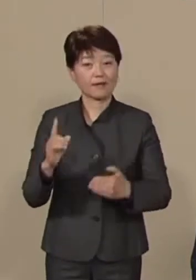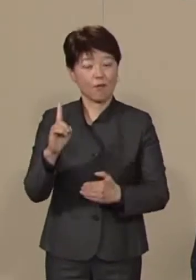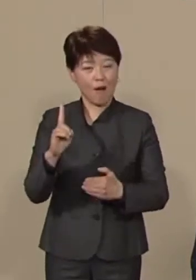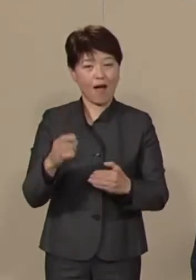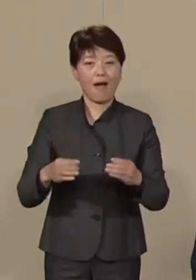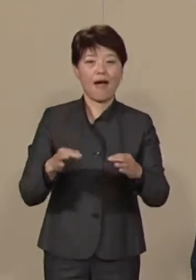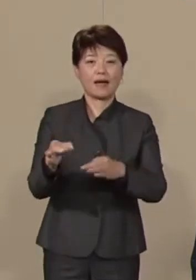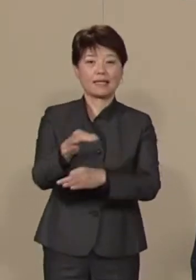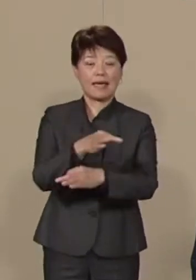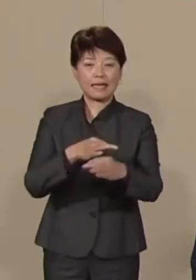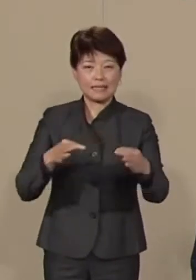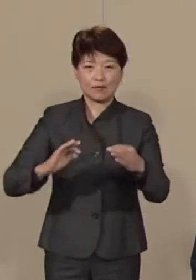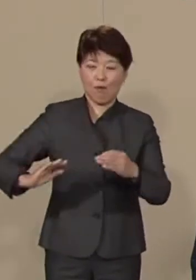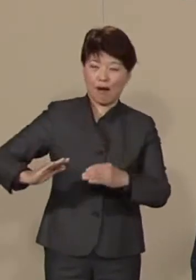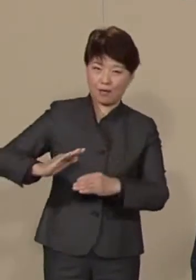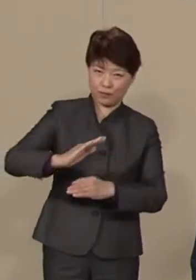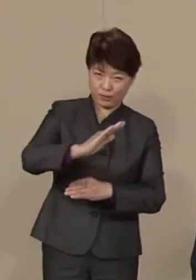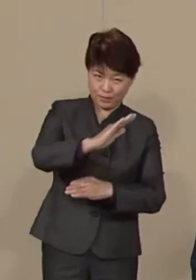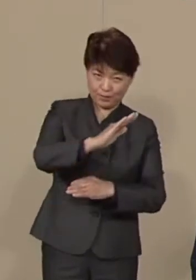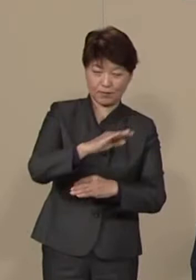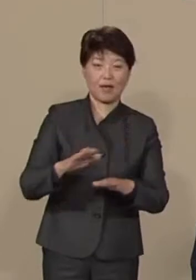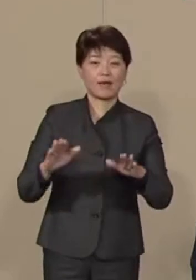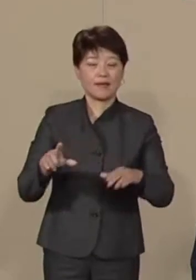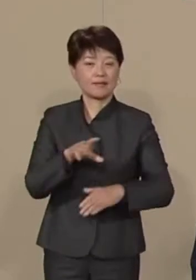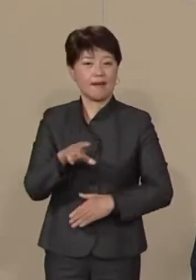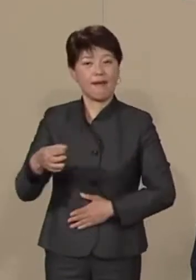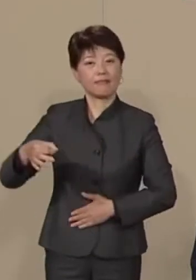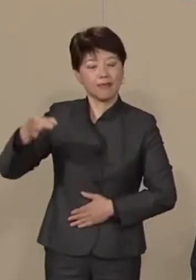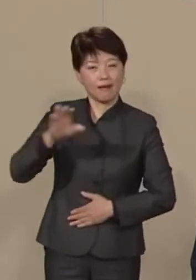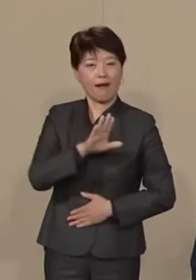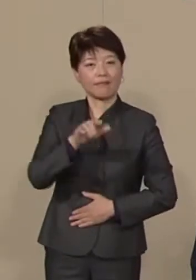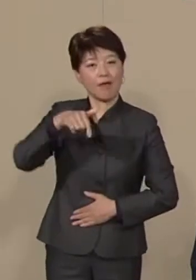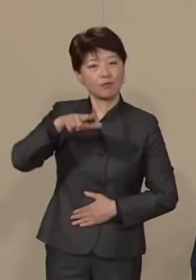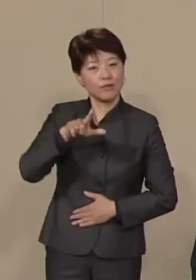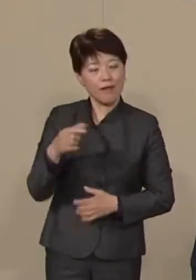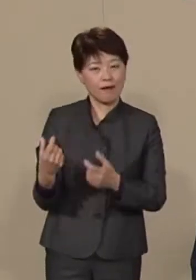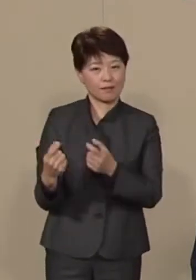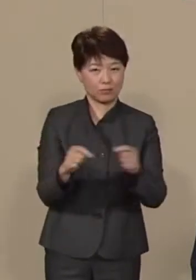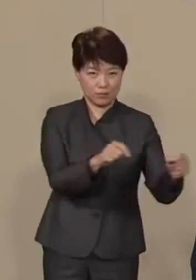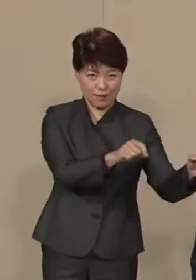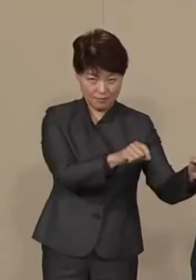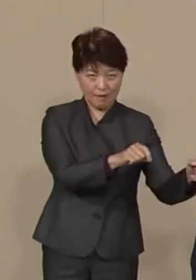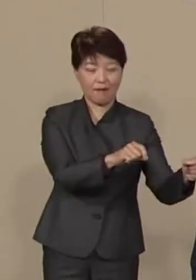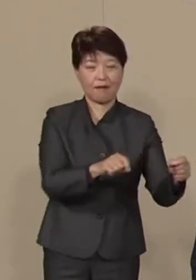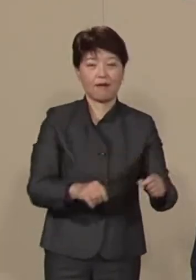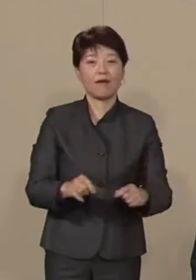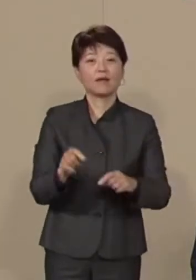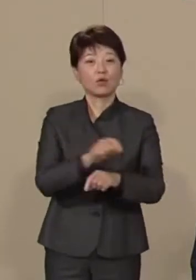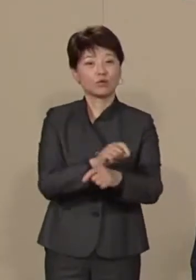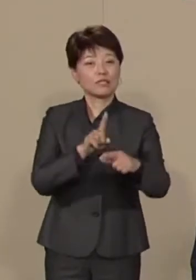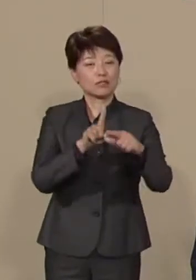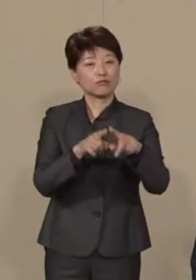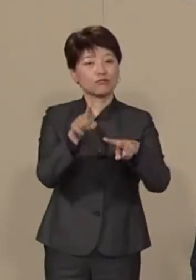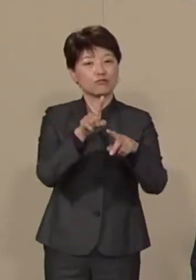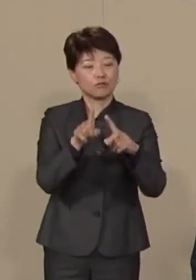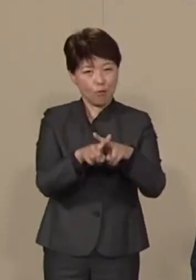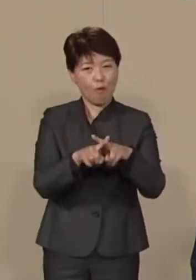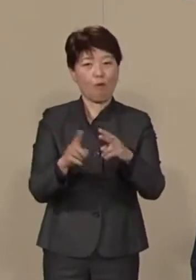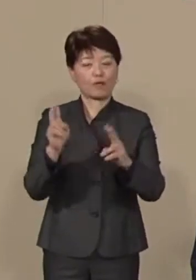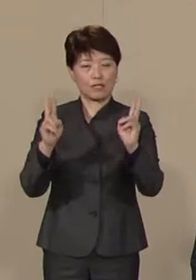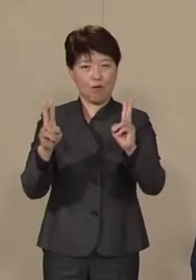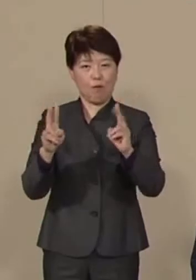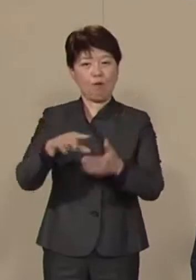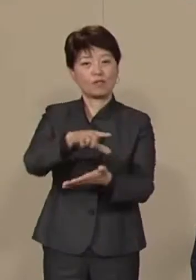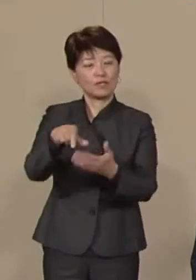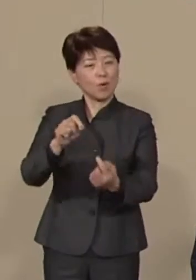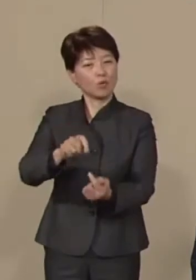景気の回復です現在円高デフレが続いていて特に中小企業そして地方の雇用